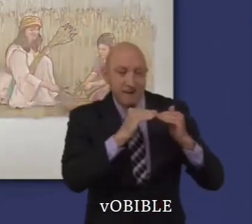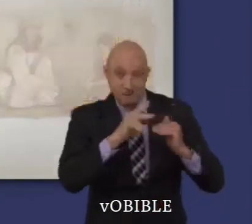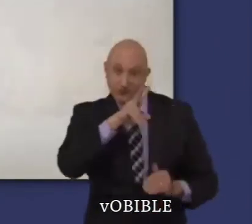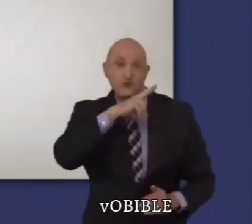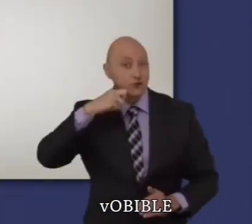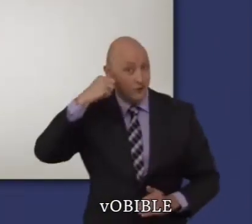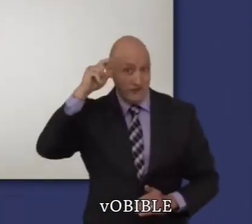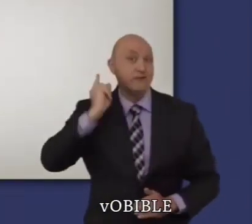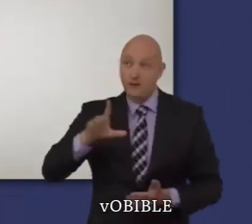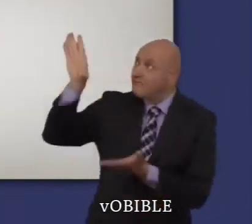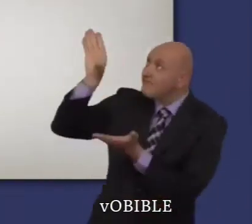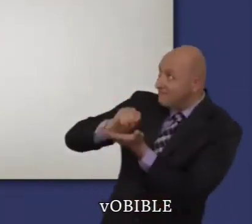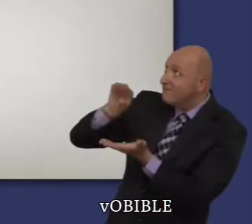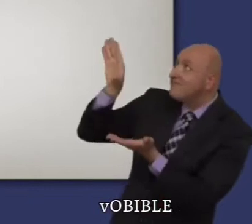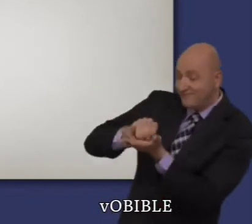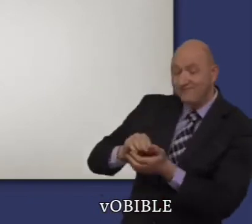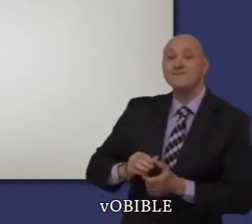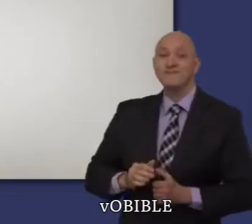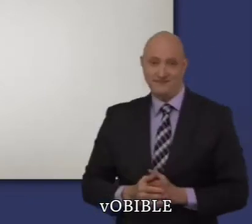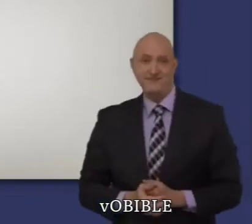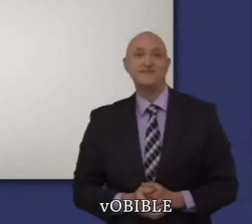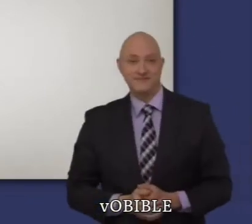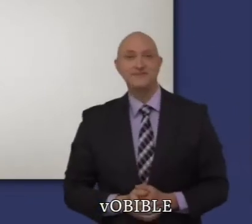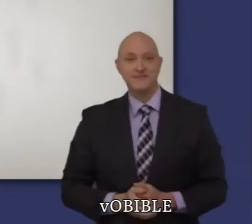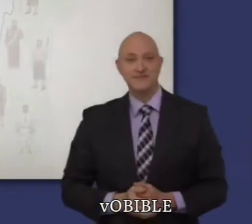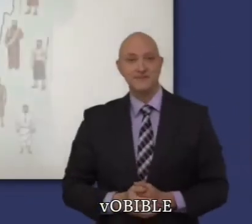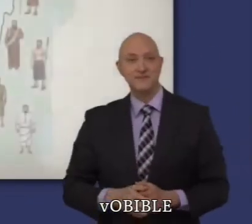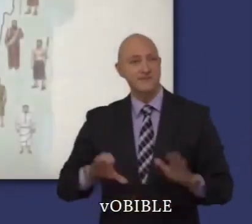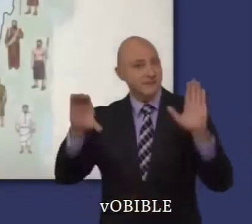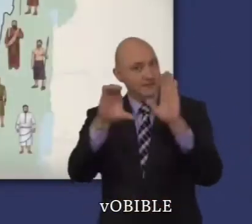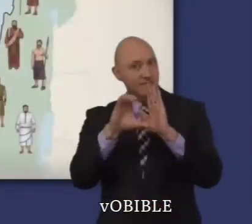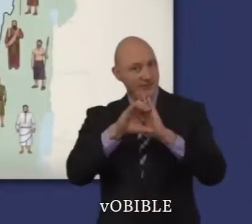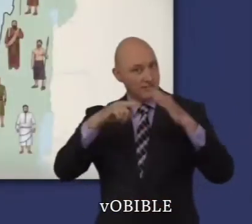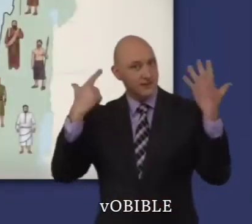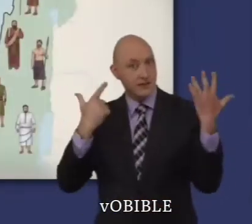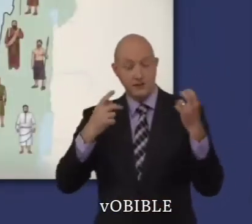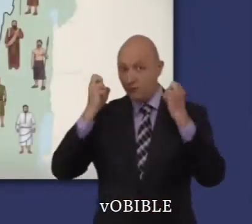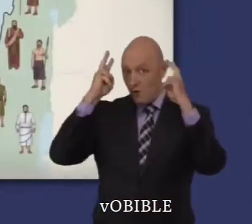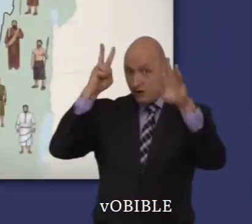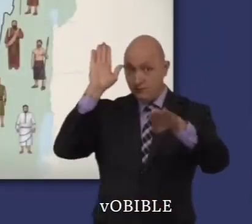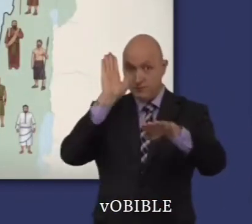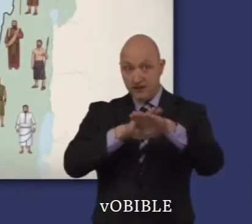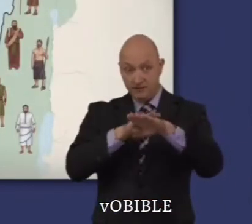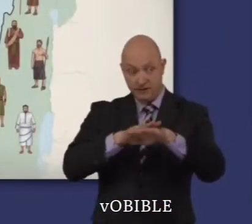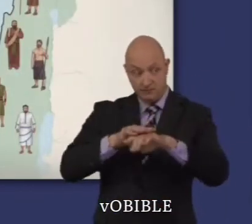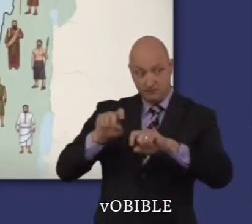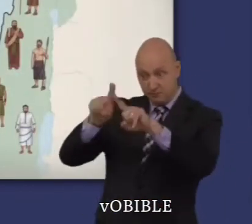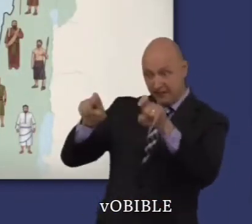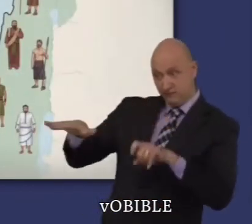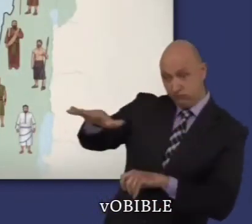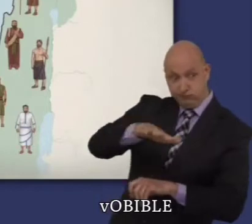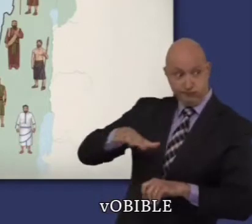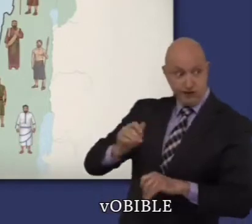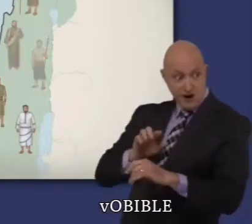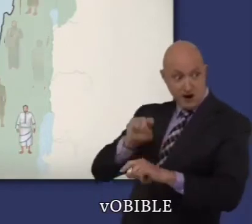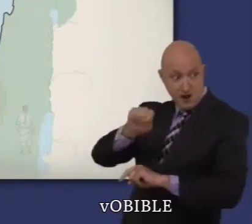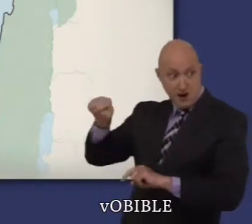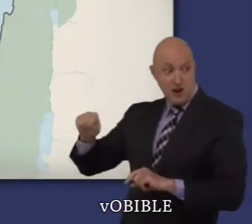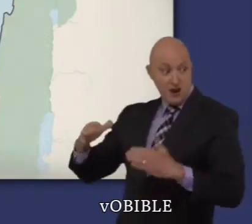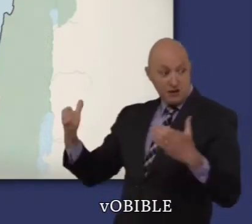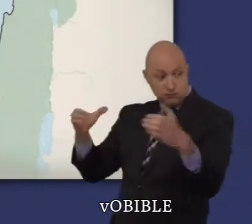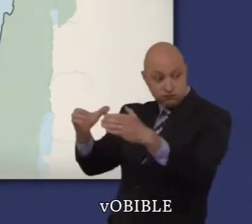tous, y compris aux étrangers, aux veuves et aux orphelins de père. Jéhovah aime ces personnes et